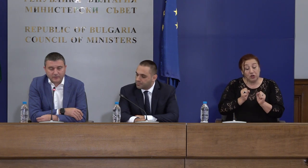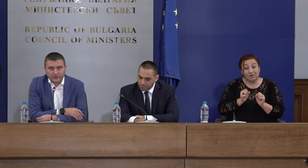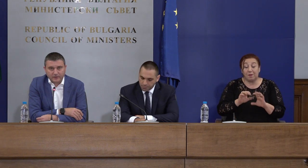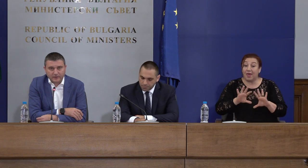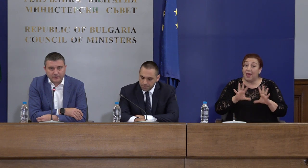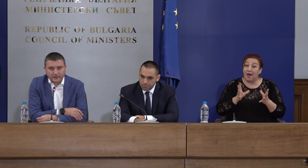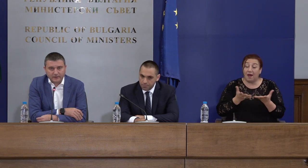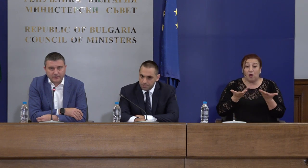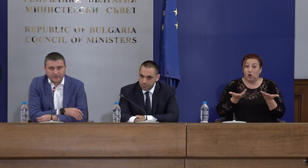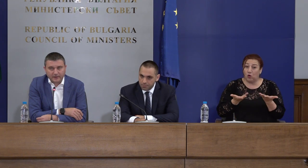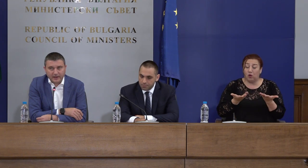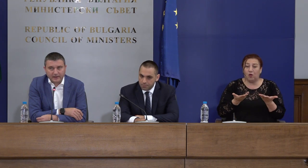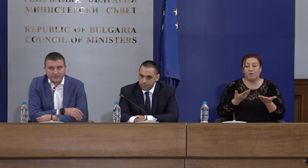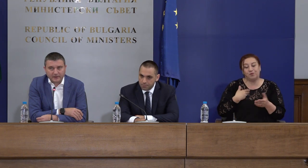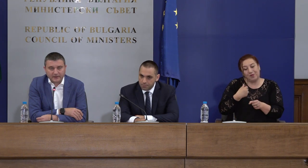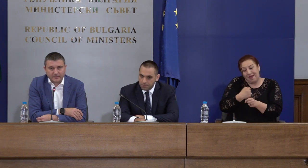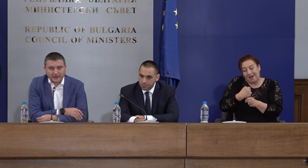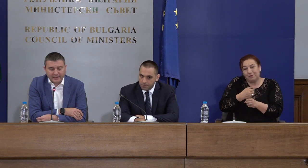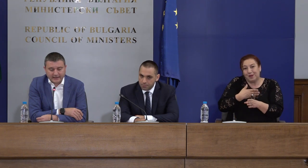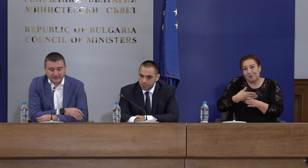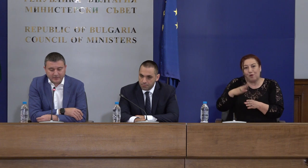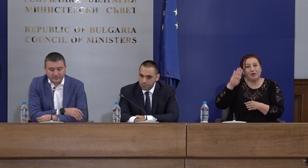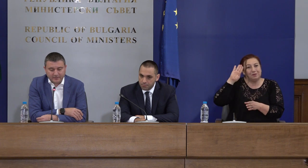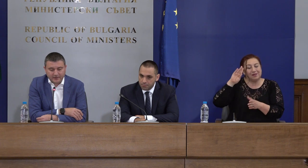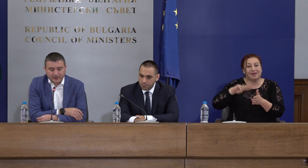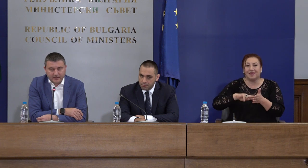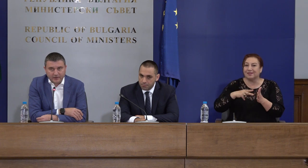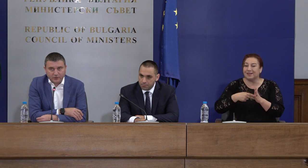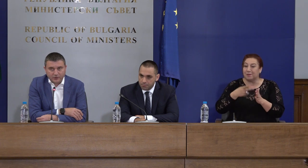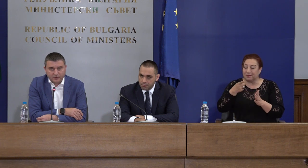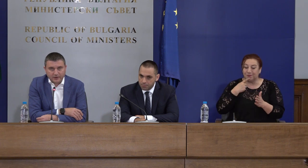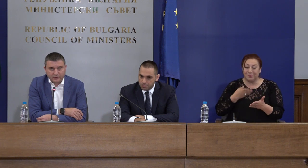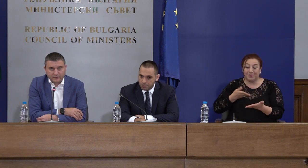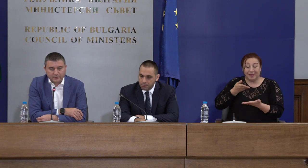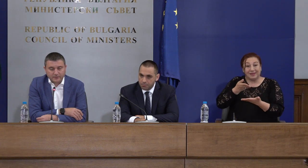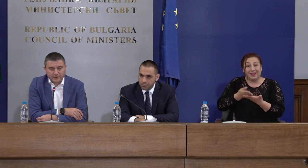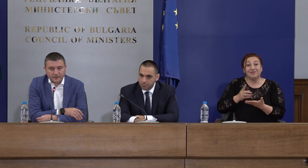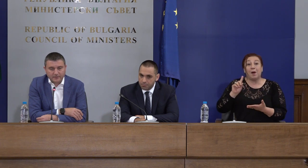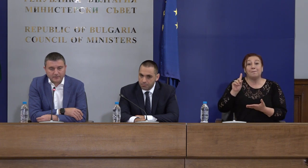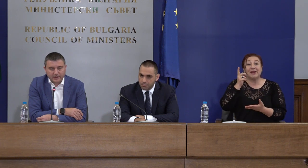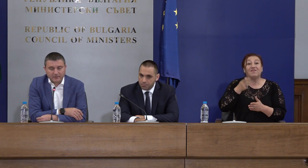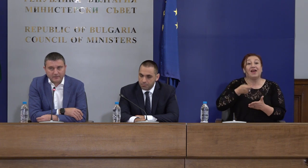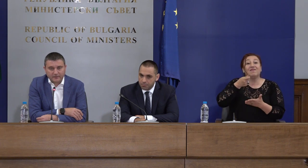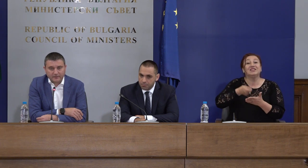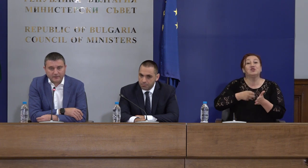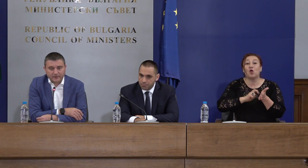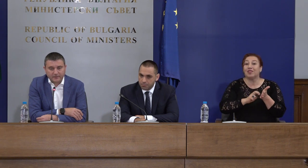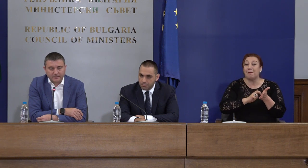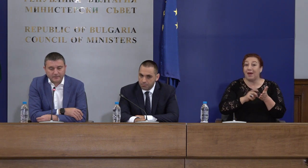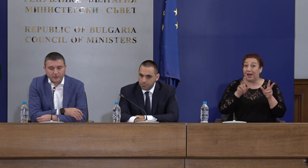операцията по изпълнение на плана за капитализация на ПИП приключи успешно, да имаме